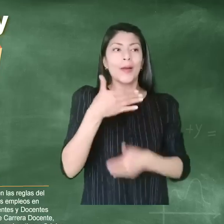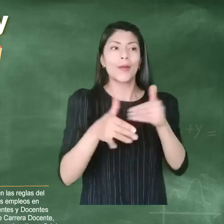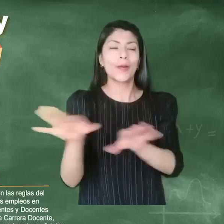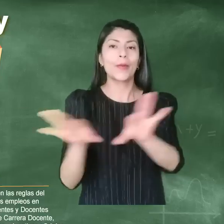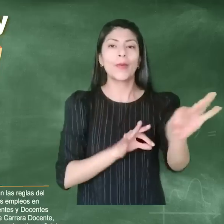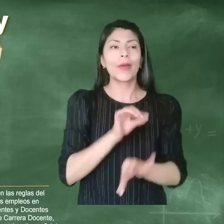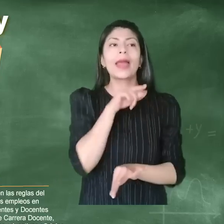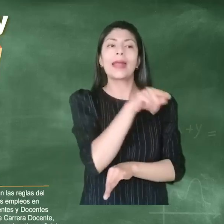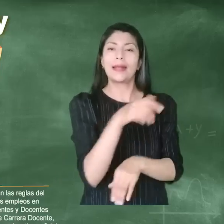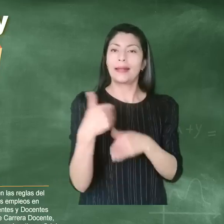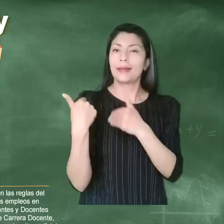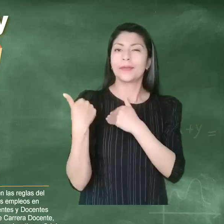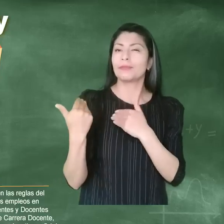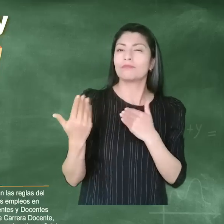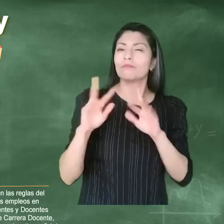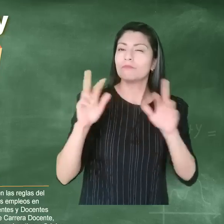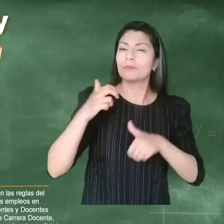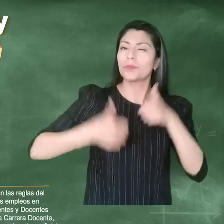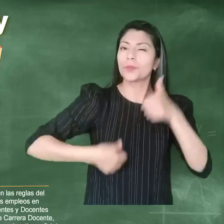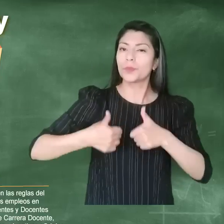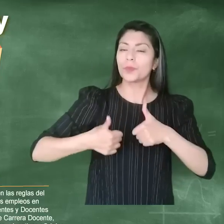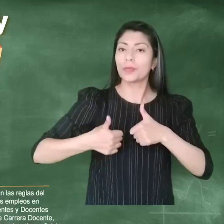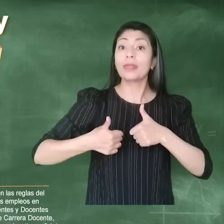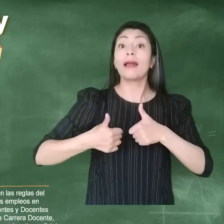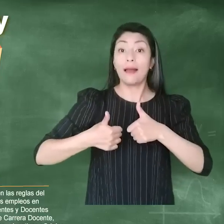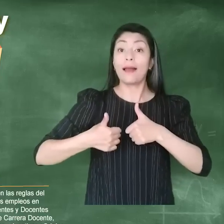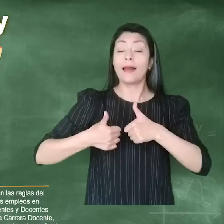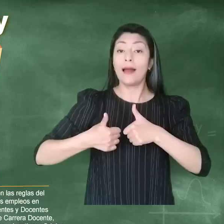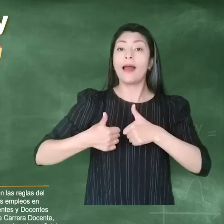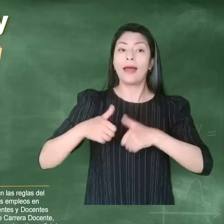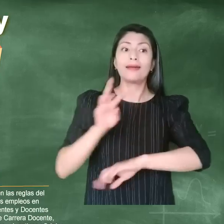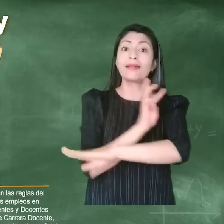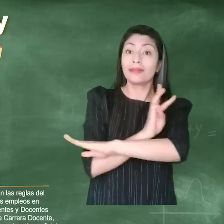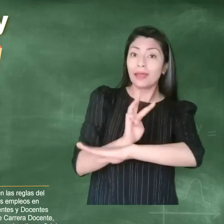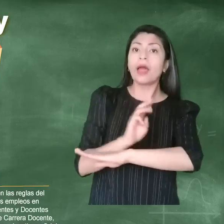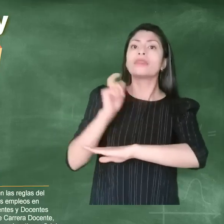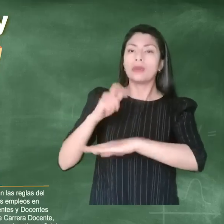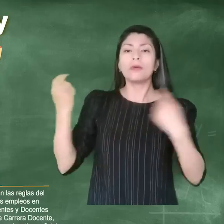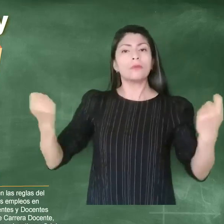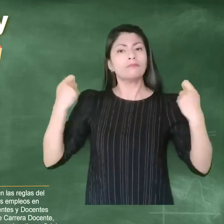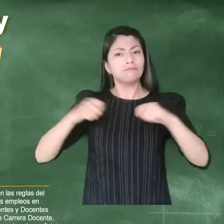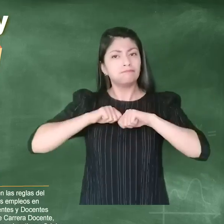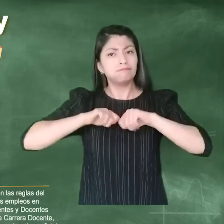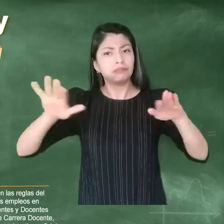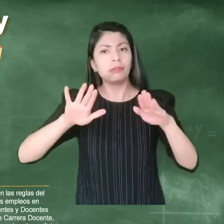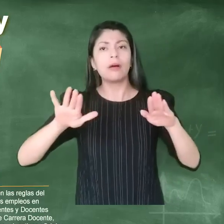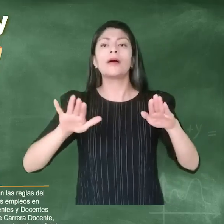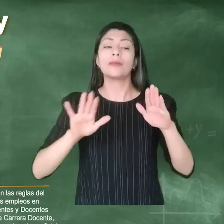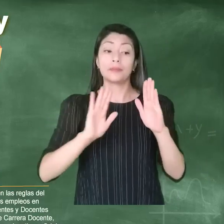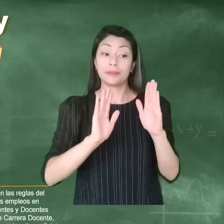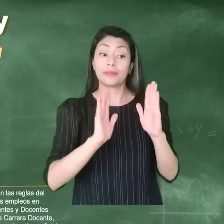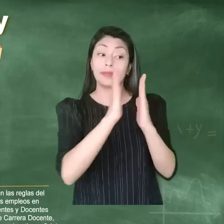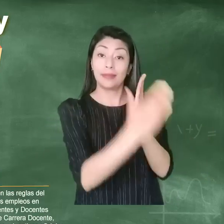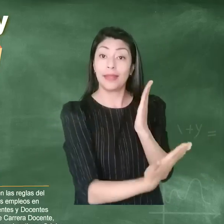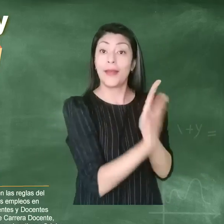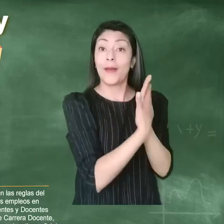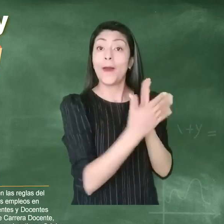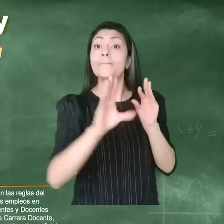el presente proceso de selección, la publicación en su sitio web del presente acuerdo, su anexo y